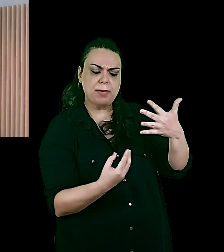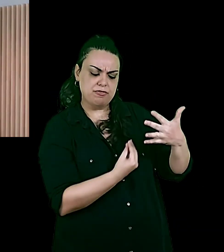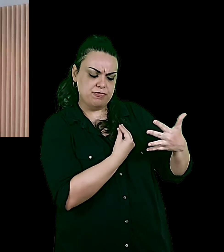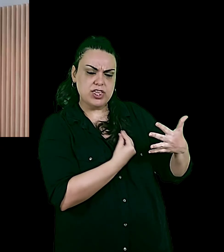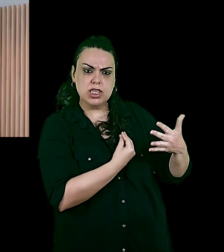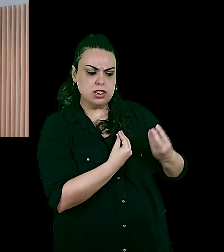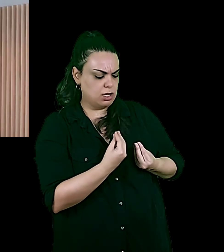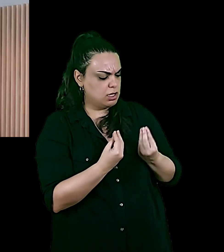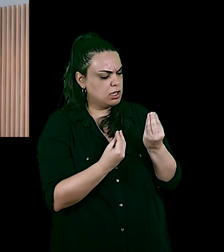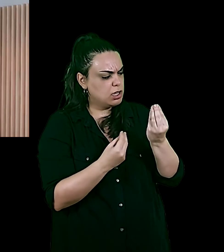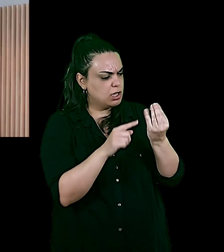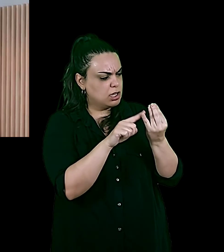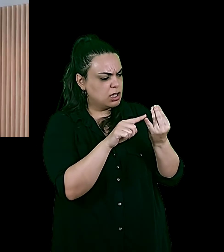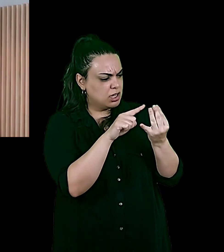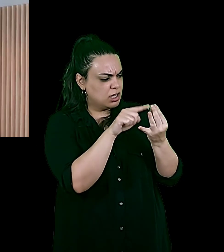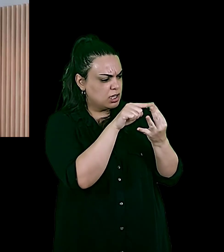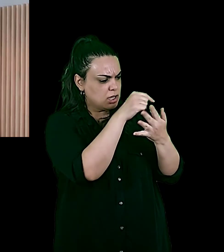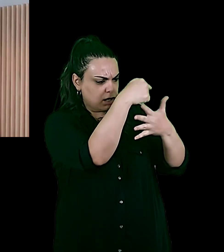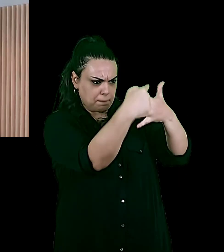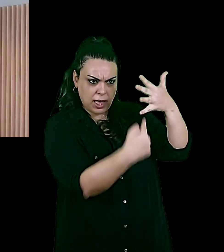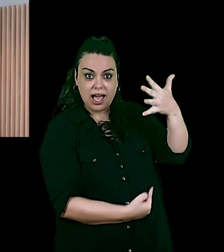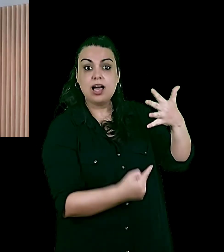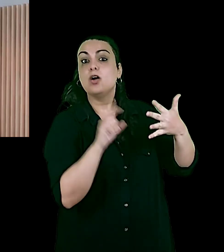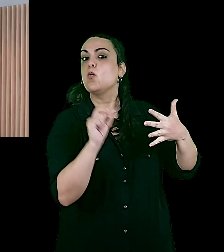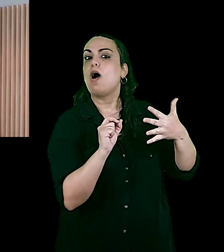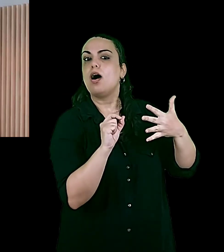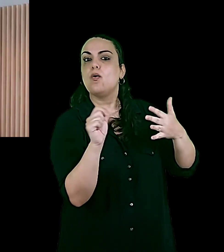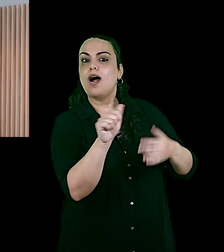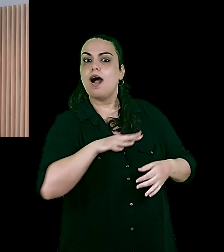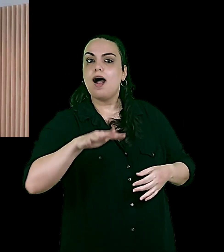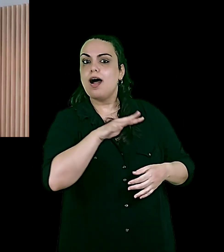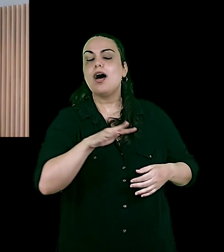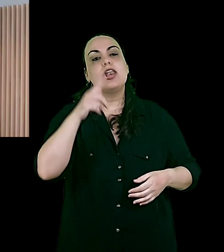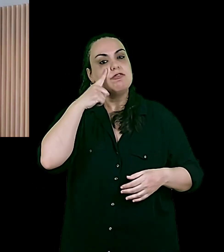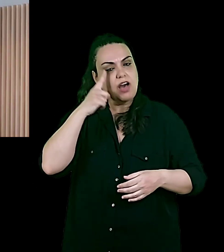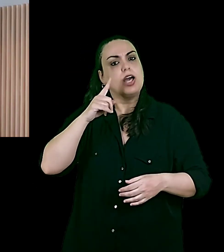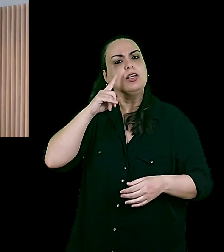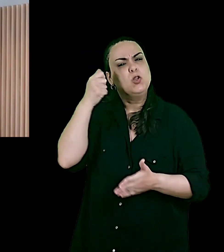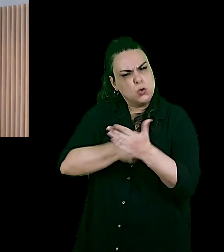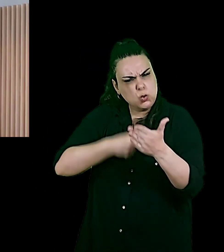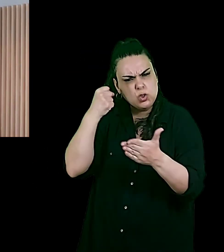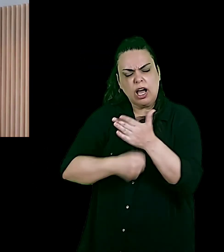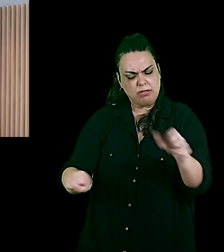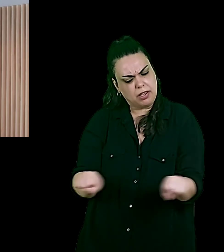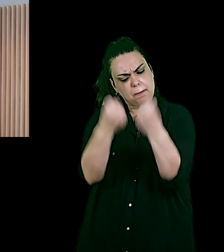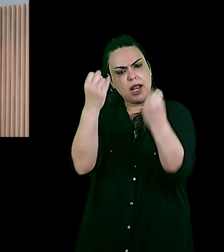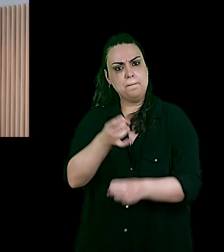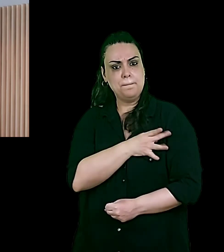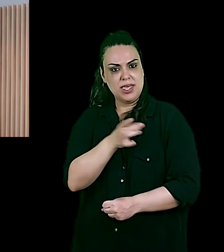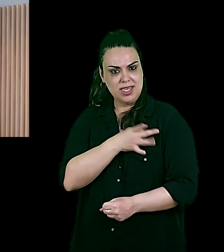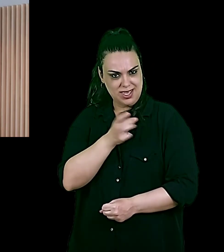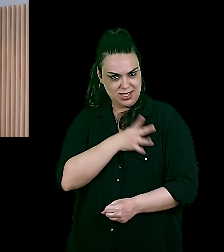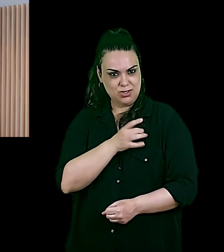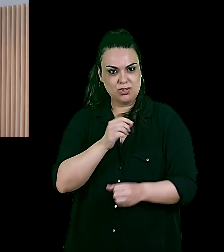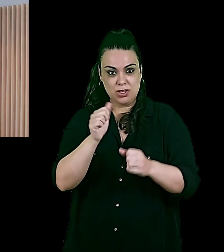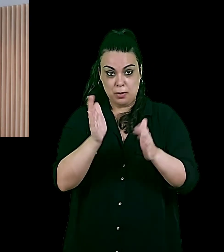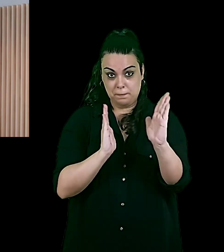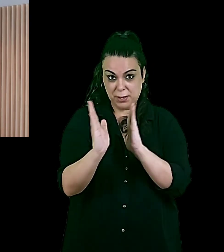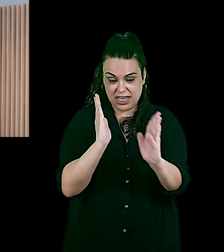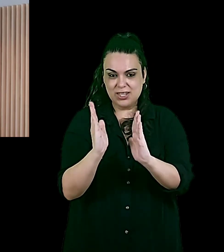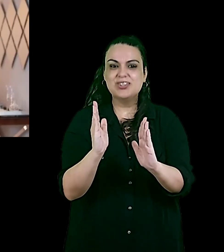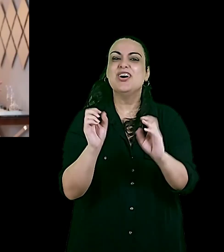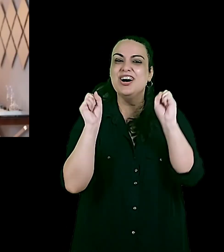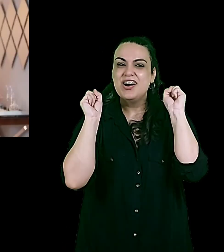da sua vida que você tem se sentido limitado pelo medo. Vai escrever lá e vai trabalhar com isso e vai romper esse medo dentro